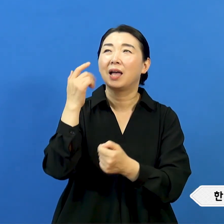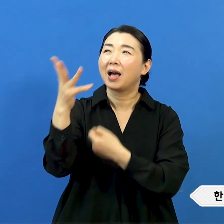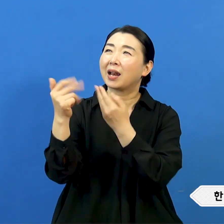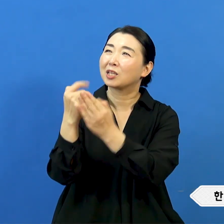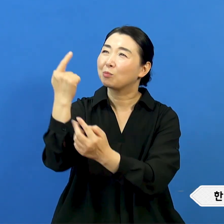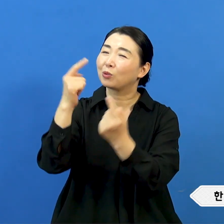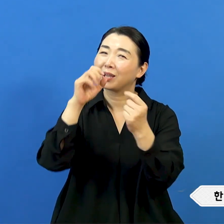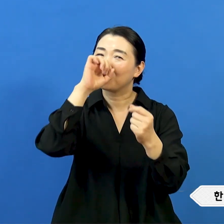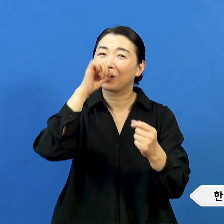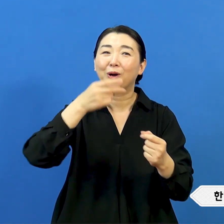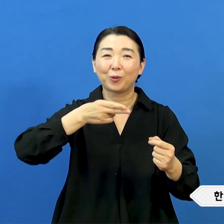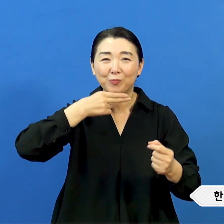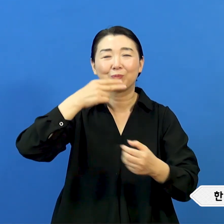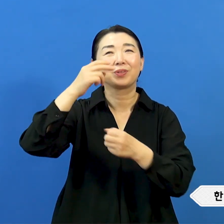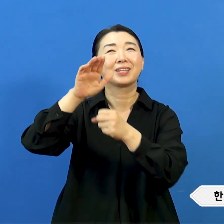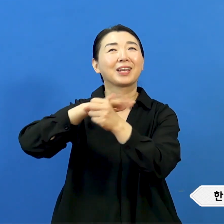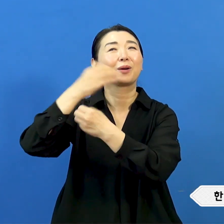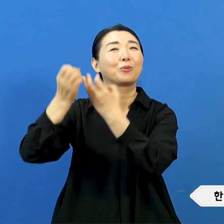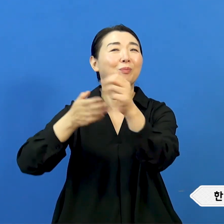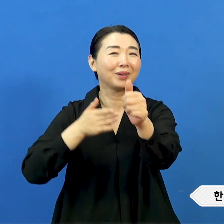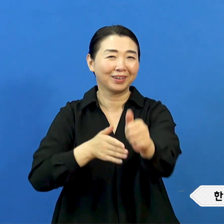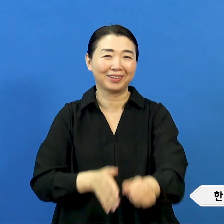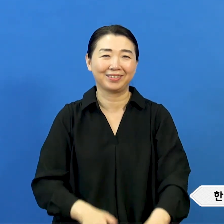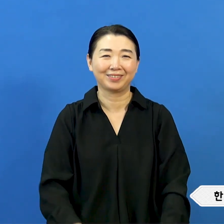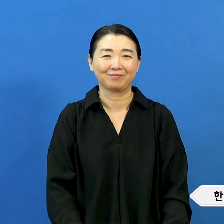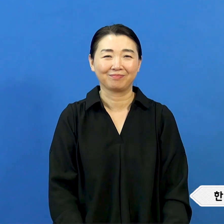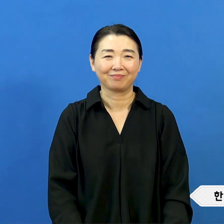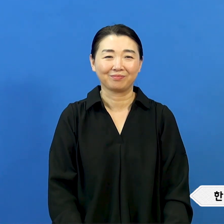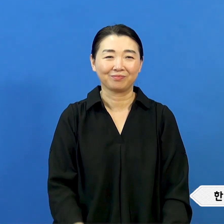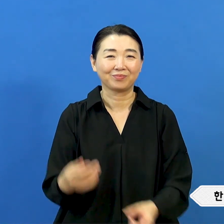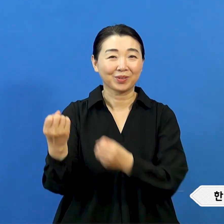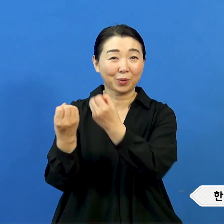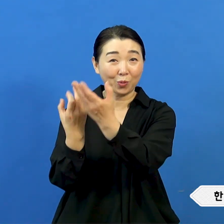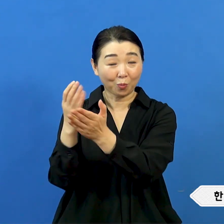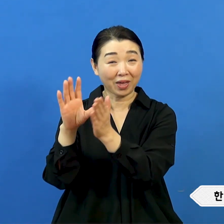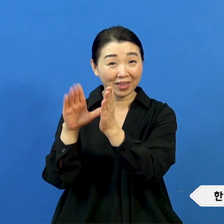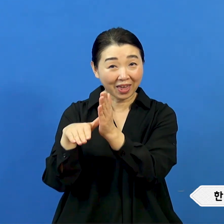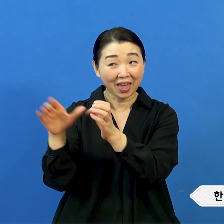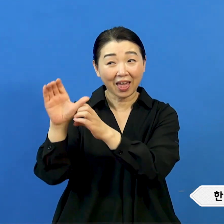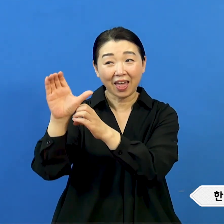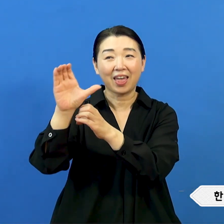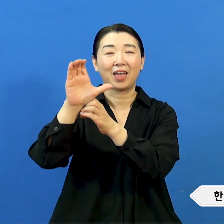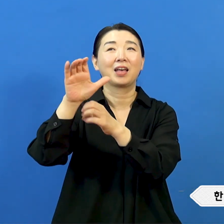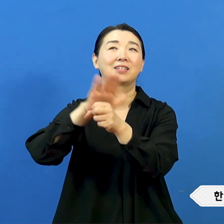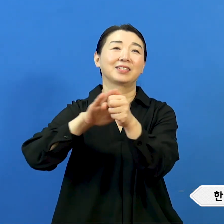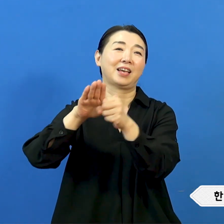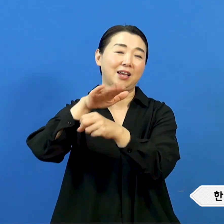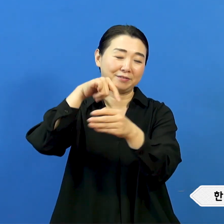좋을 수는 없습니다. 고백해 보십시오. 고백하면 고백할수록 사랑이